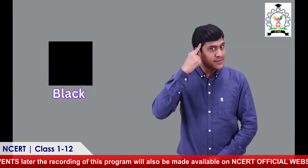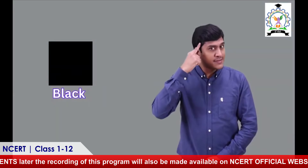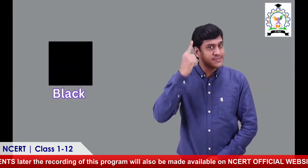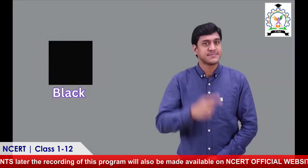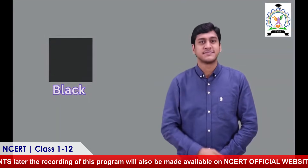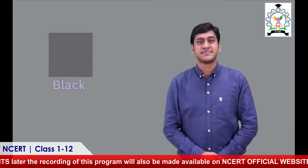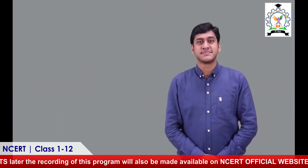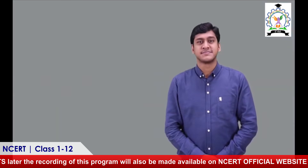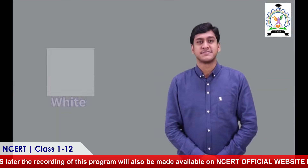काला,